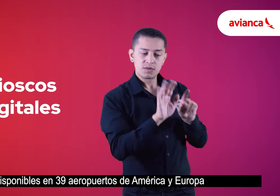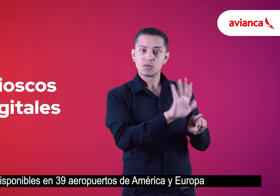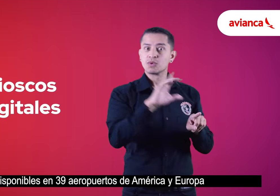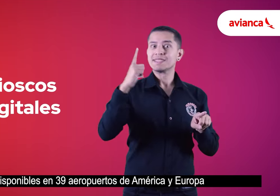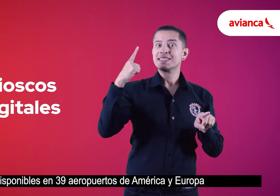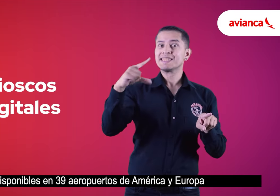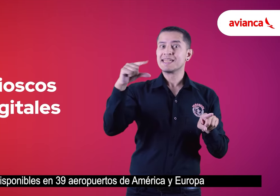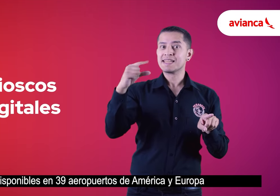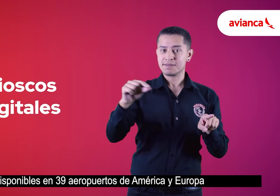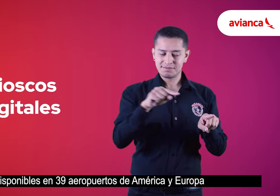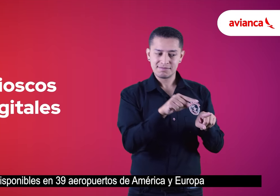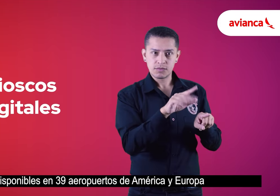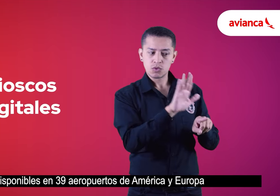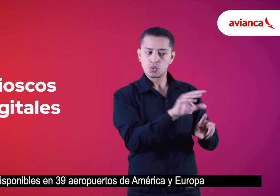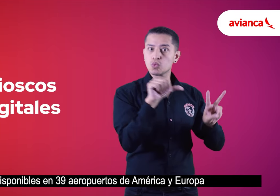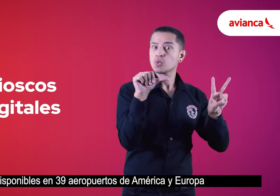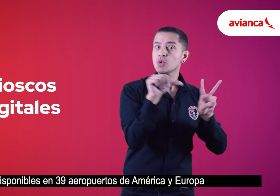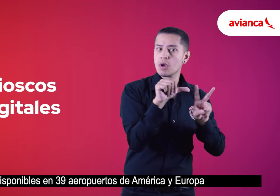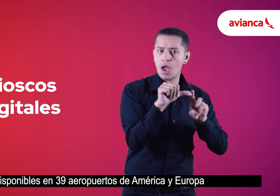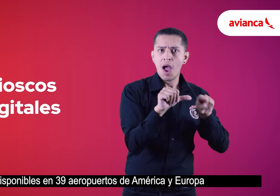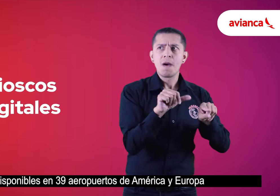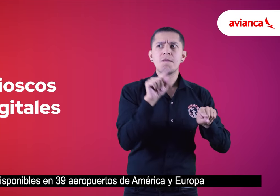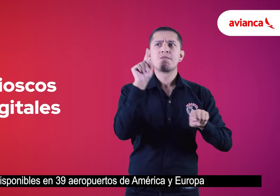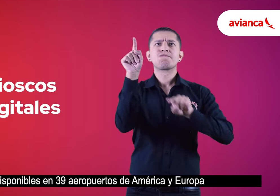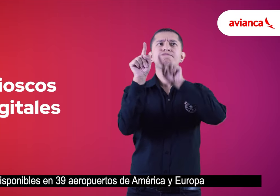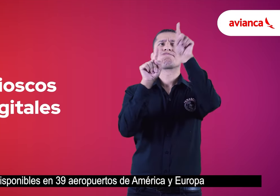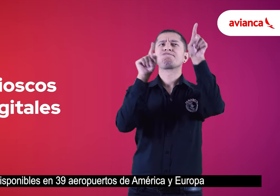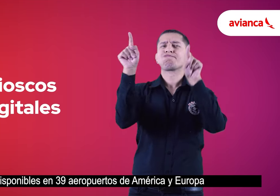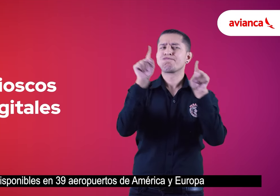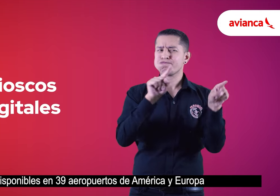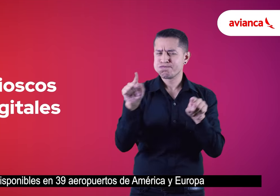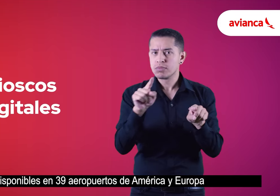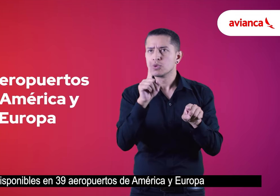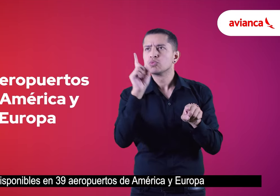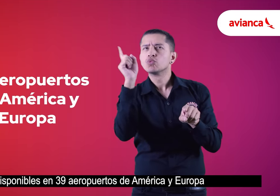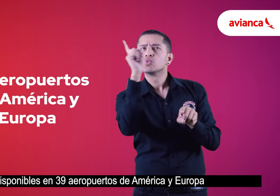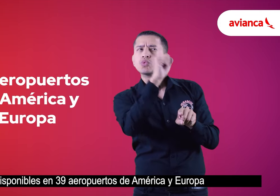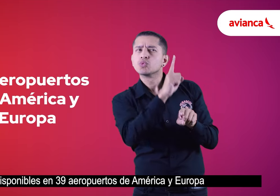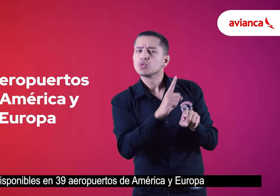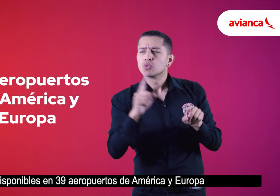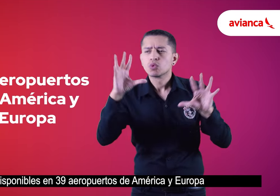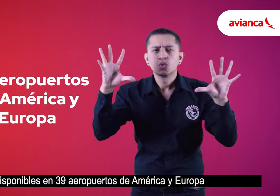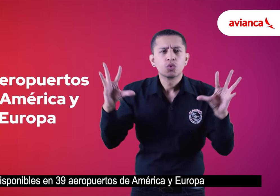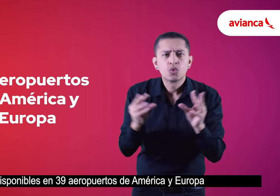Disponibles en 39 aeropuertos de América y Europa.